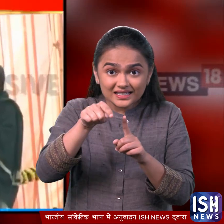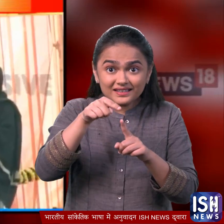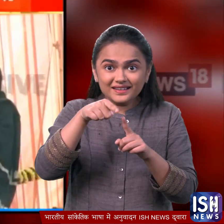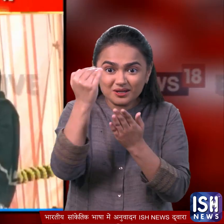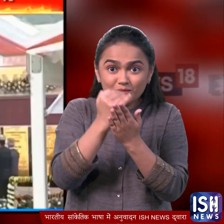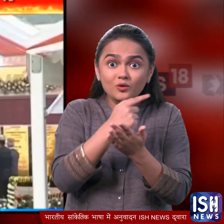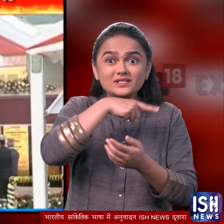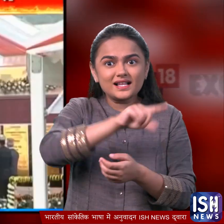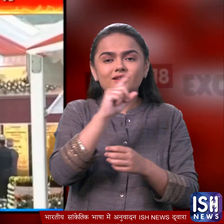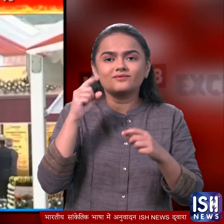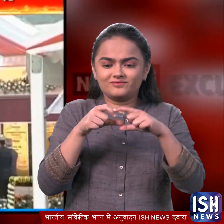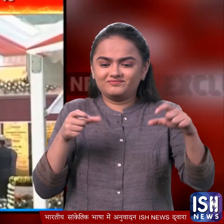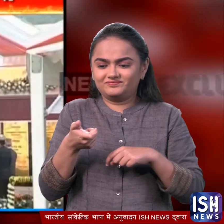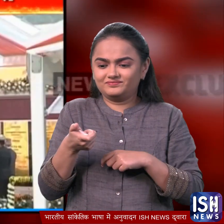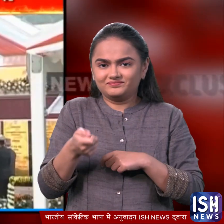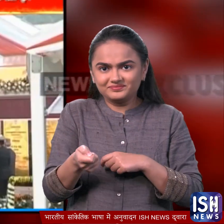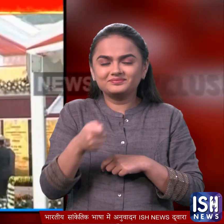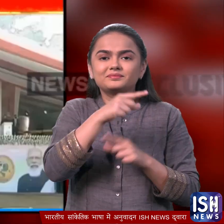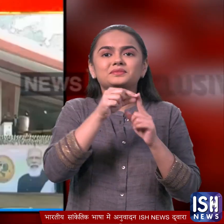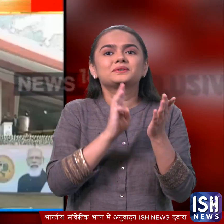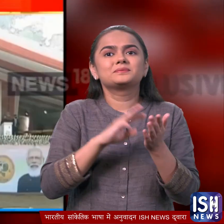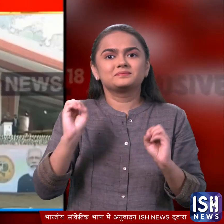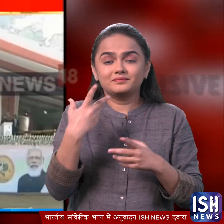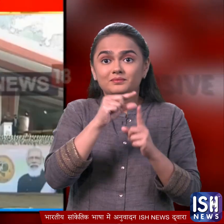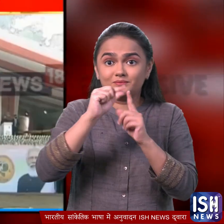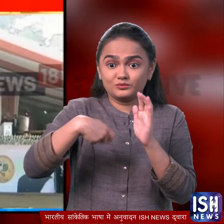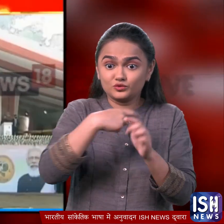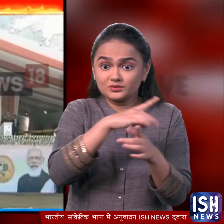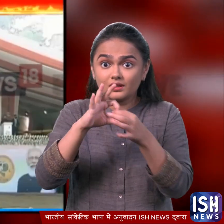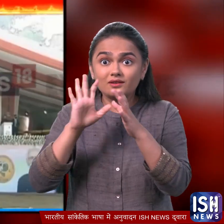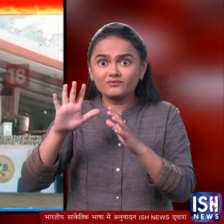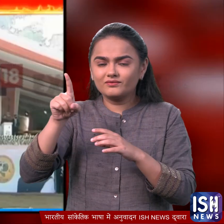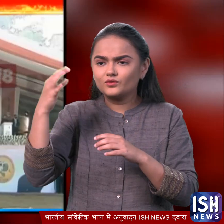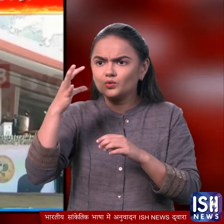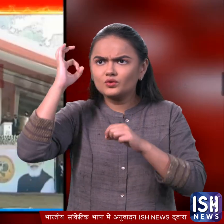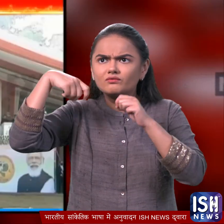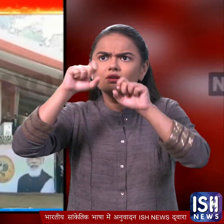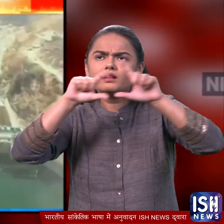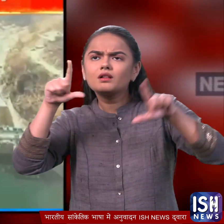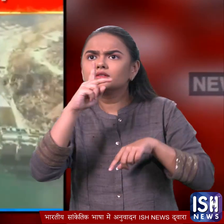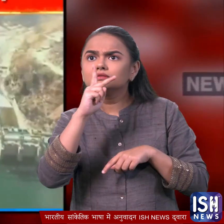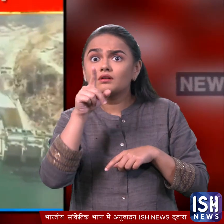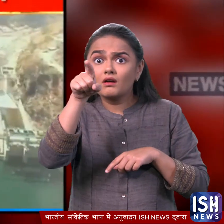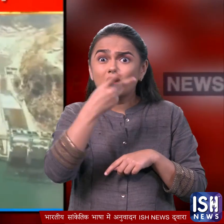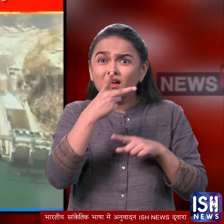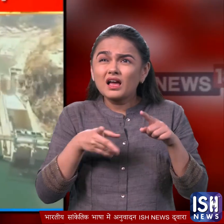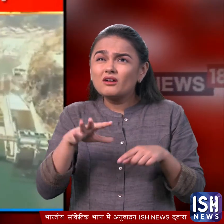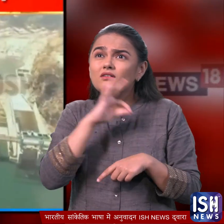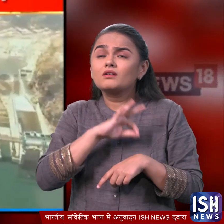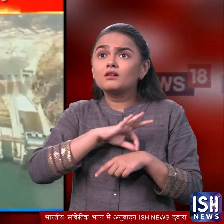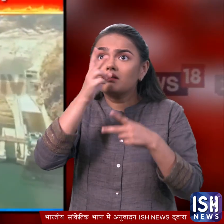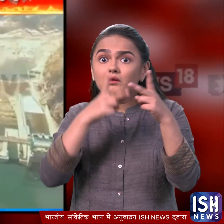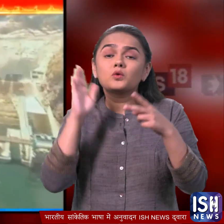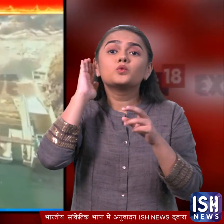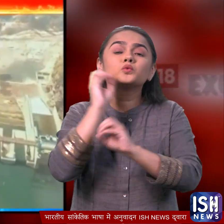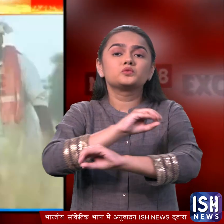जिसका शिलान्यास खुद पीएम ने रिमोट का बटन दबाकर किया। जिसके बाद प्रोजेक्ट से जुड़ा एक वीडियो भी चलाया गया, जिसमें इससे होने वाले फायदों की जानकारी